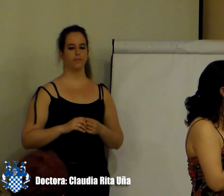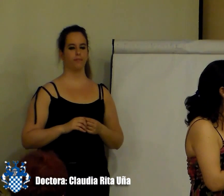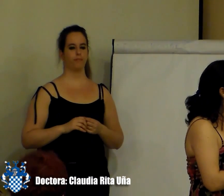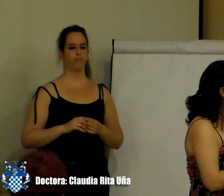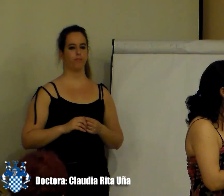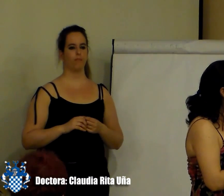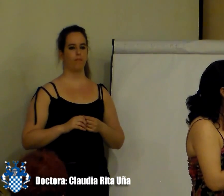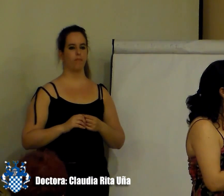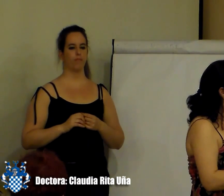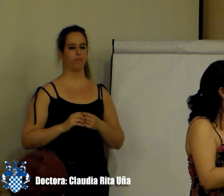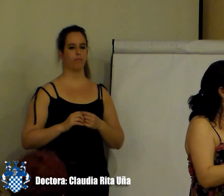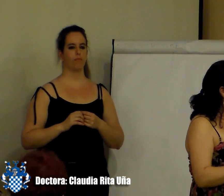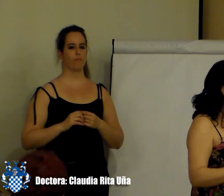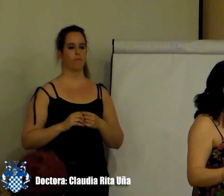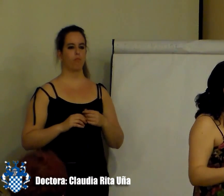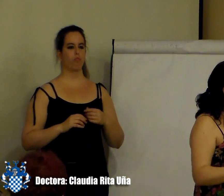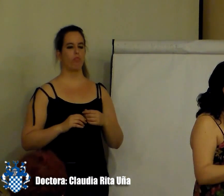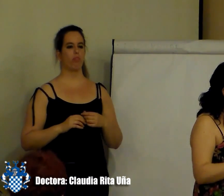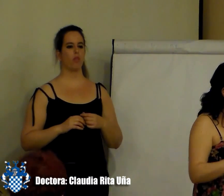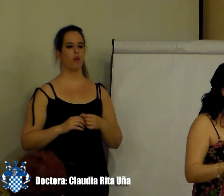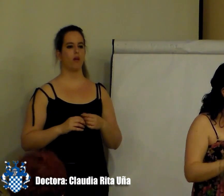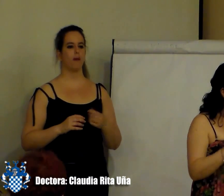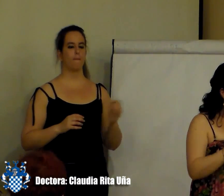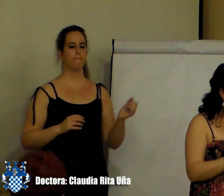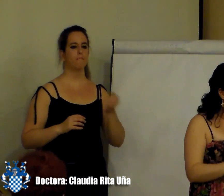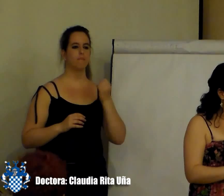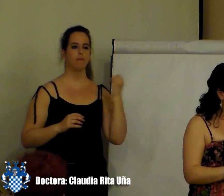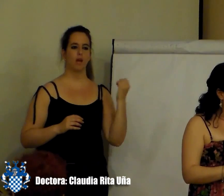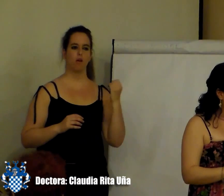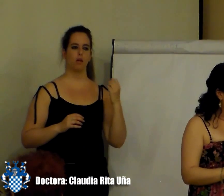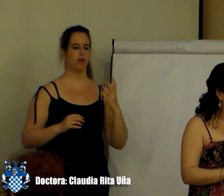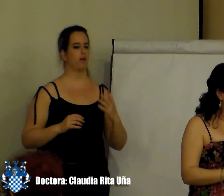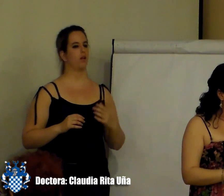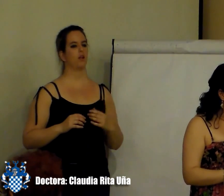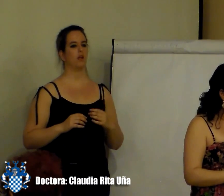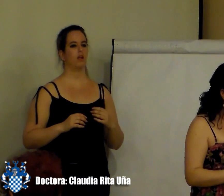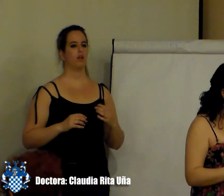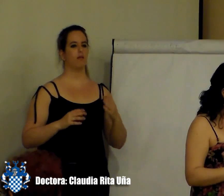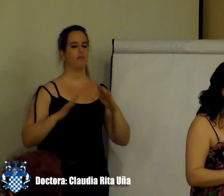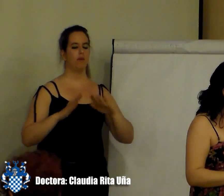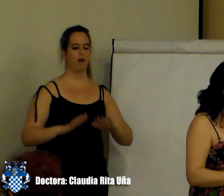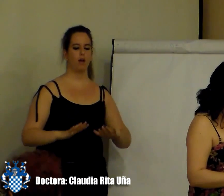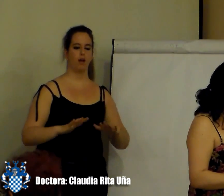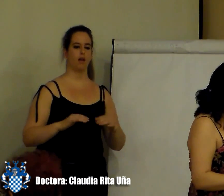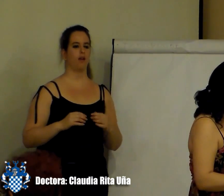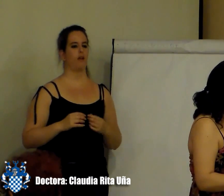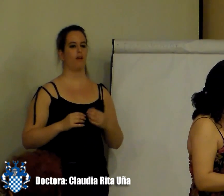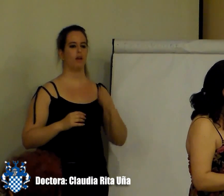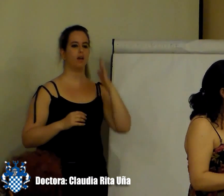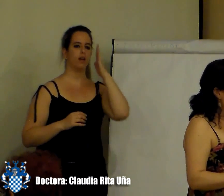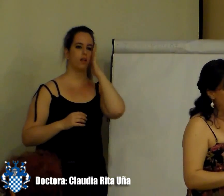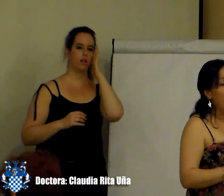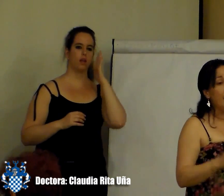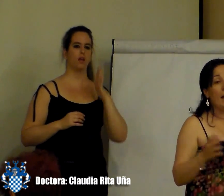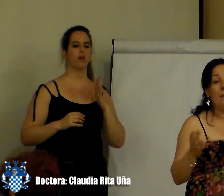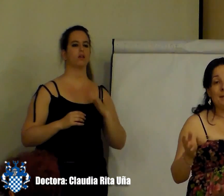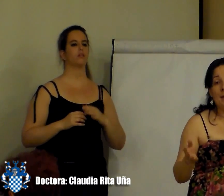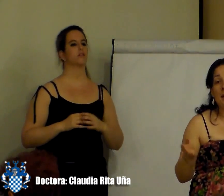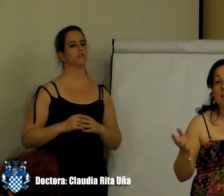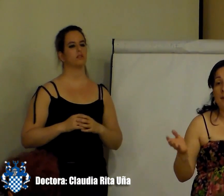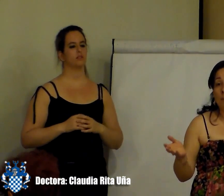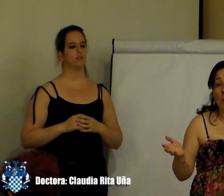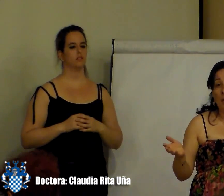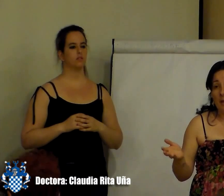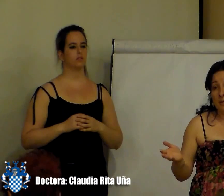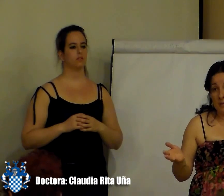Objetivo del tratamiento, mejorar la calidad de vida en general, bajando el dolor, la fatiga y la calidad del sueño, bajar la discapacidad